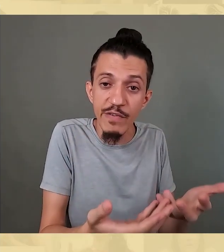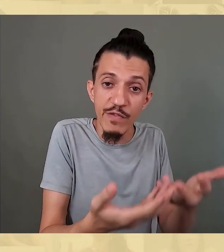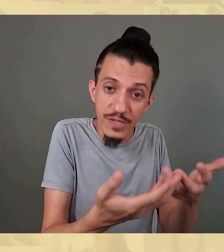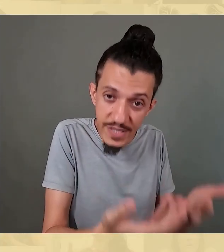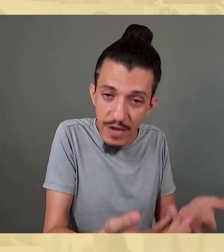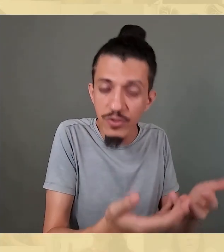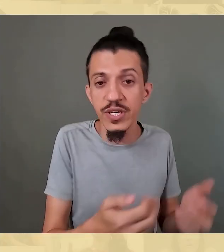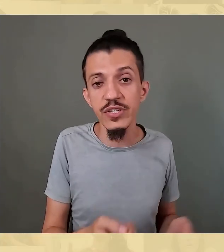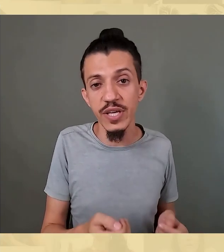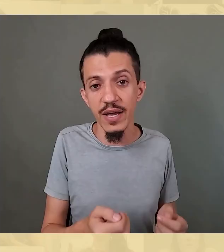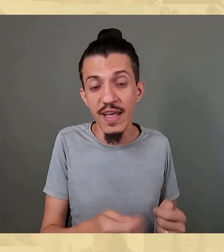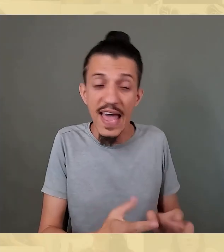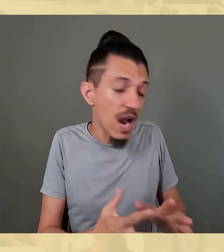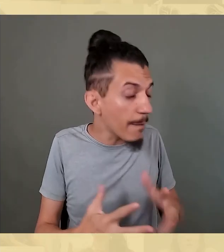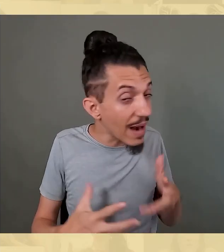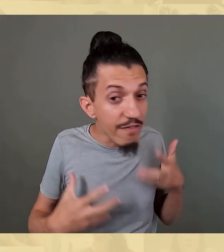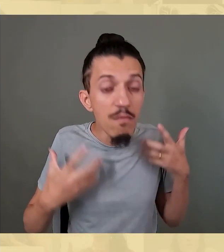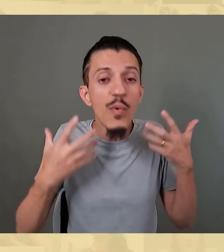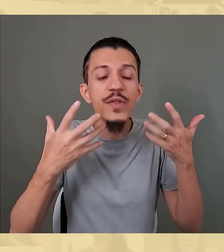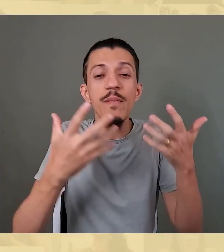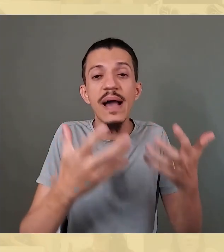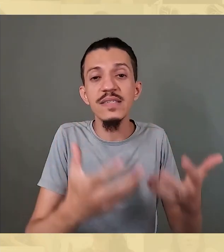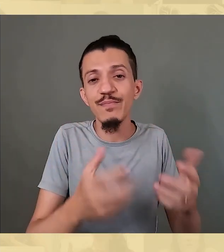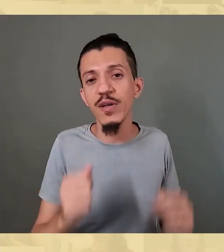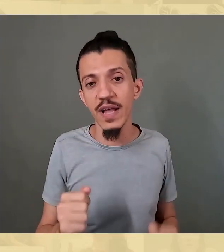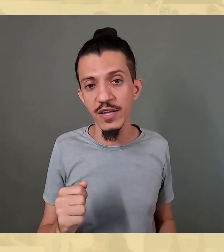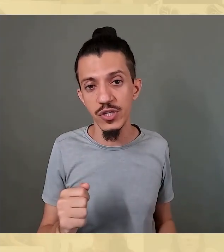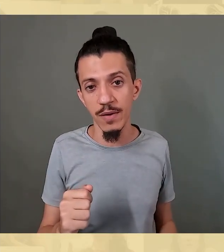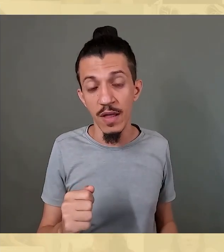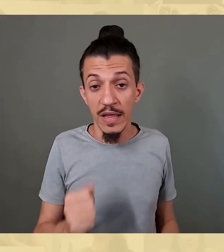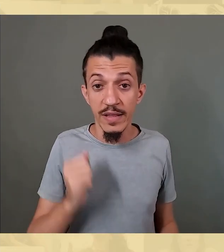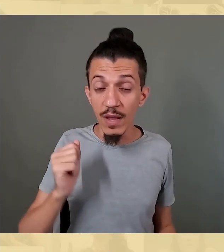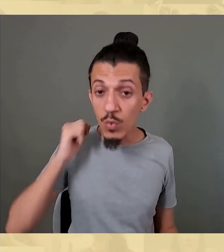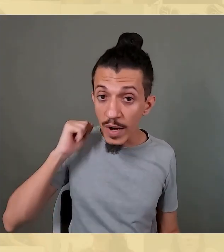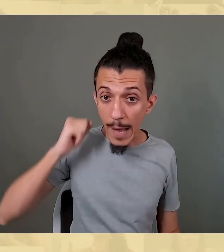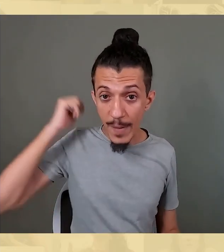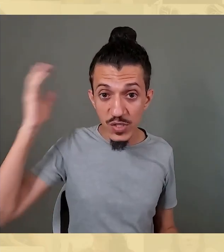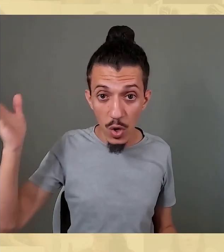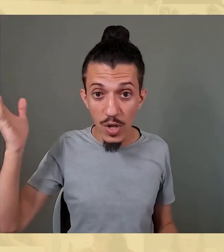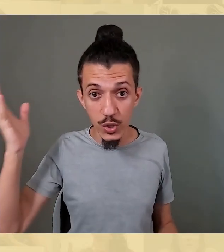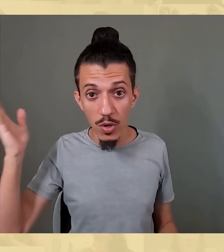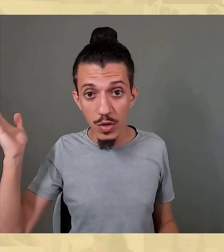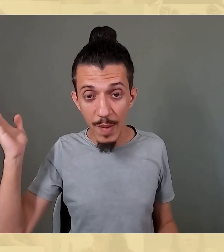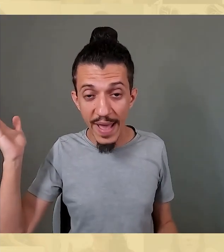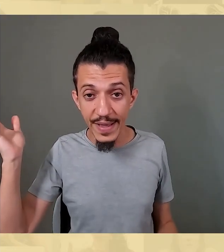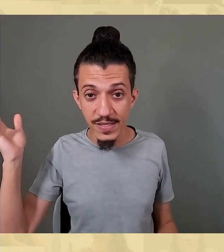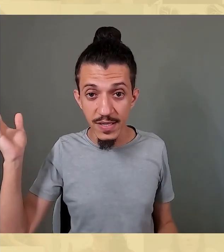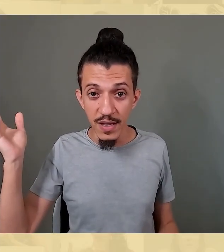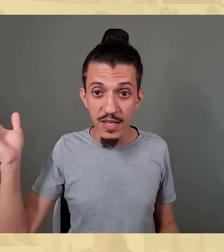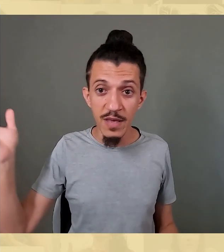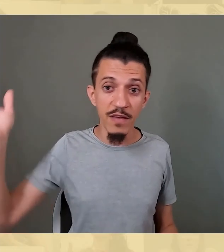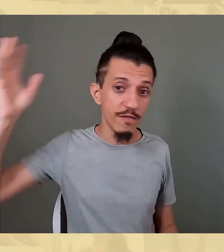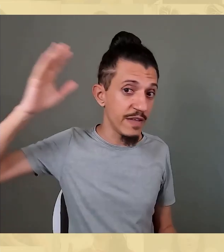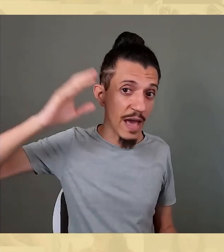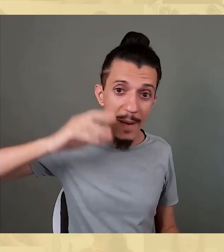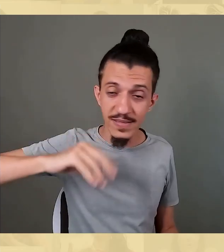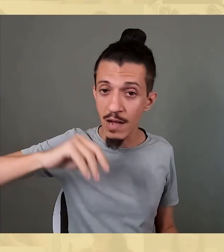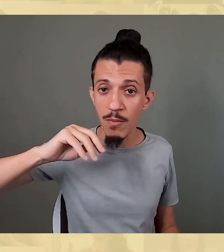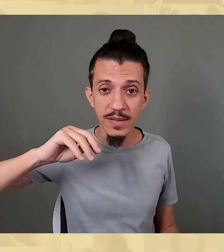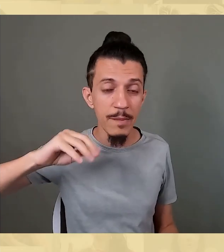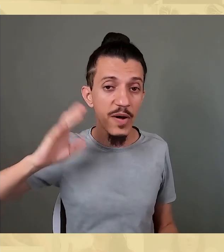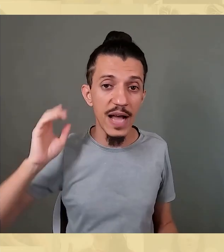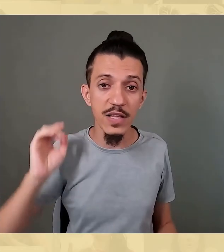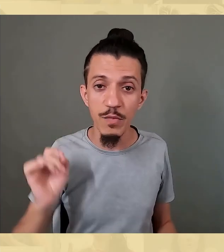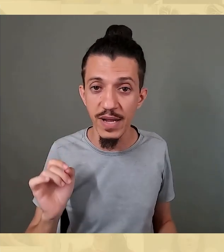palavra você no dia a dia. É uma palavra muito mais importante. Então, qualquer pessoa de outro país que vier passar